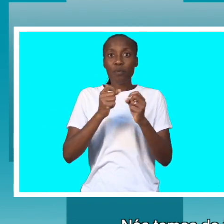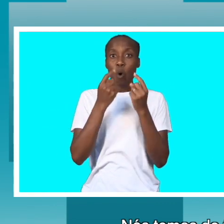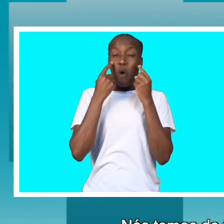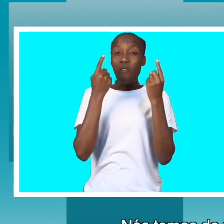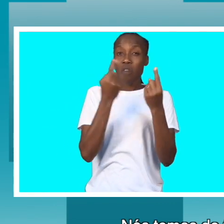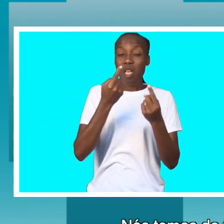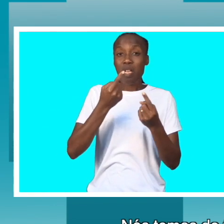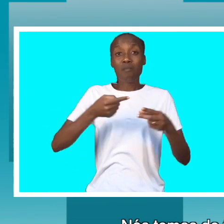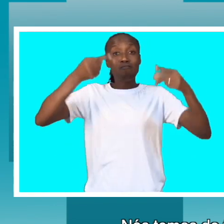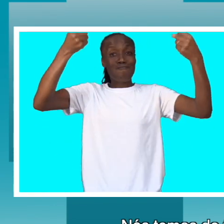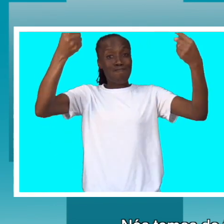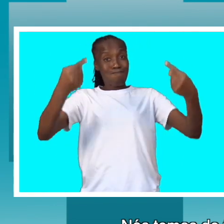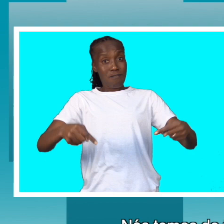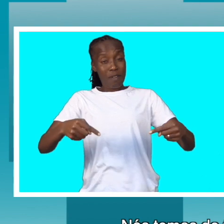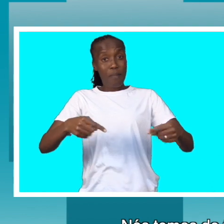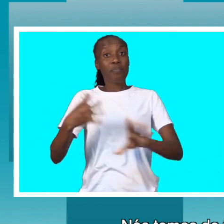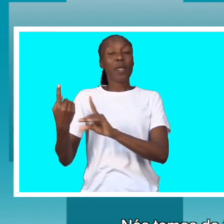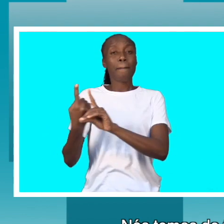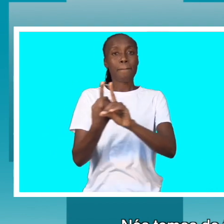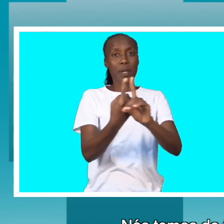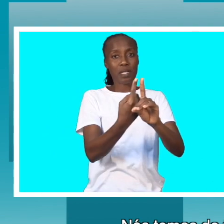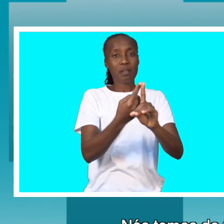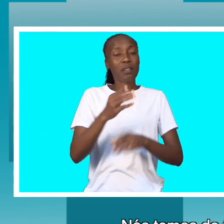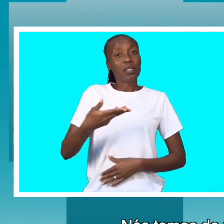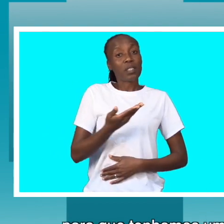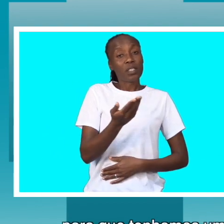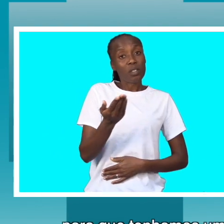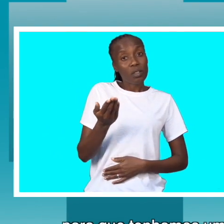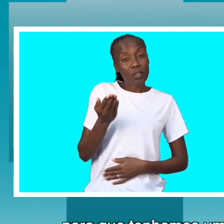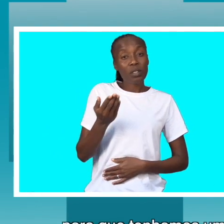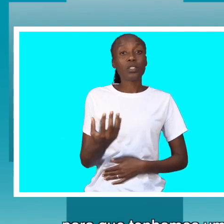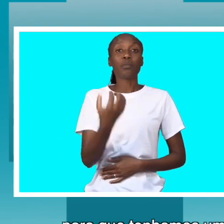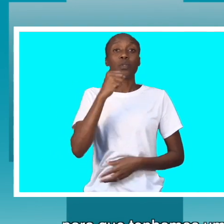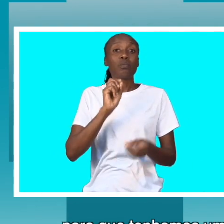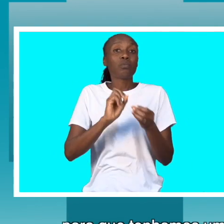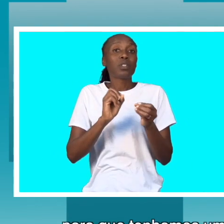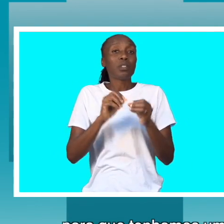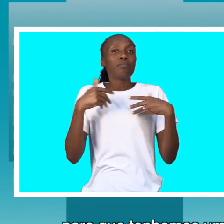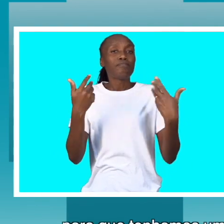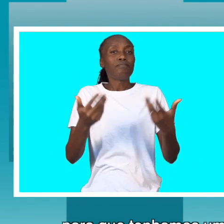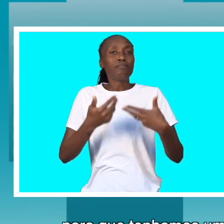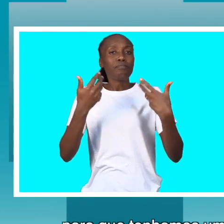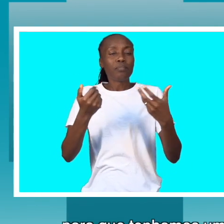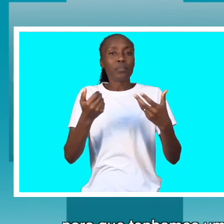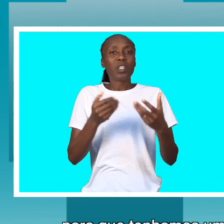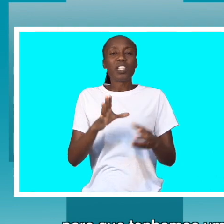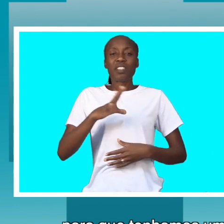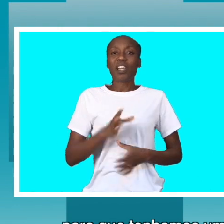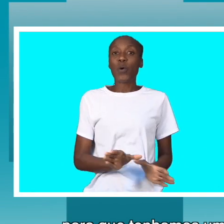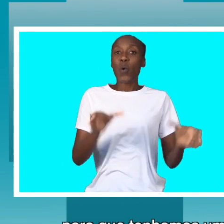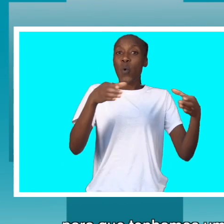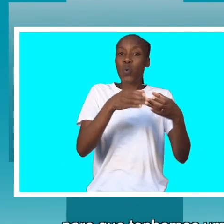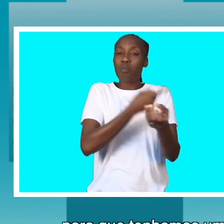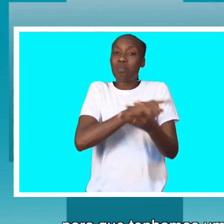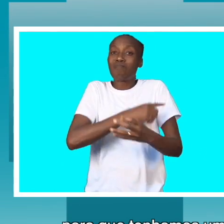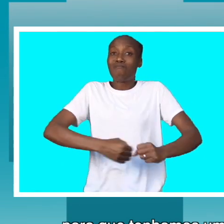esse tipo de provas, a gente tem que se fazer presente, por forma que a gente tenhamos uma seleção